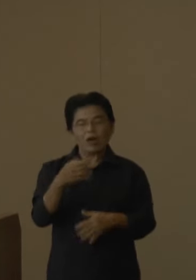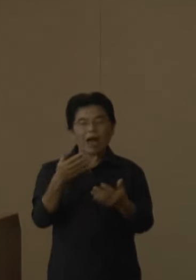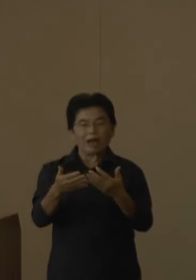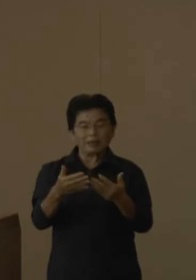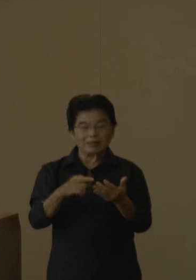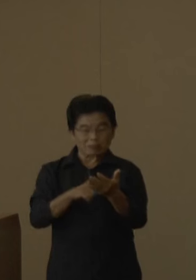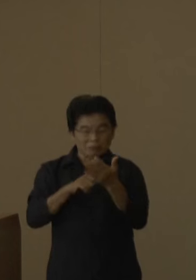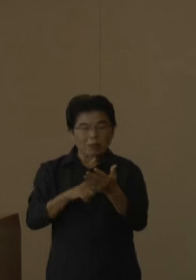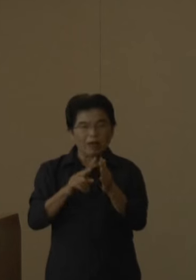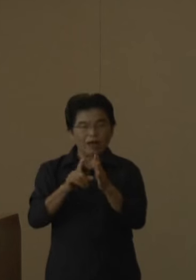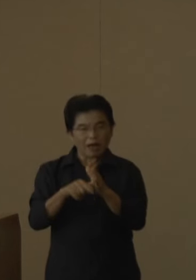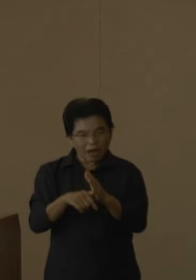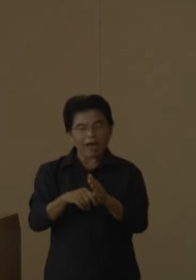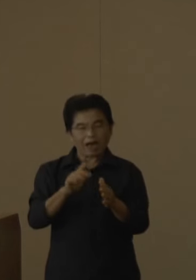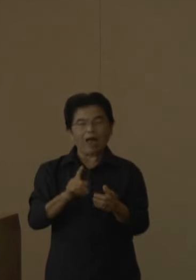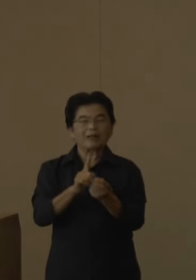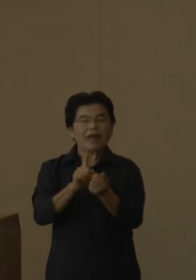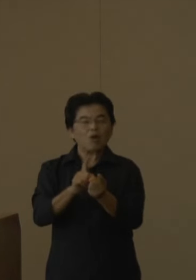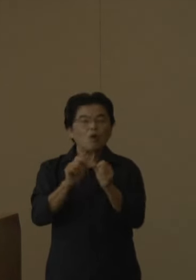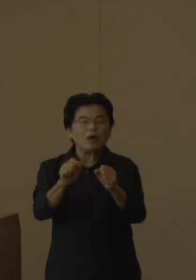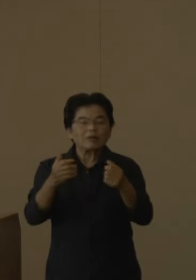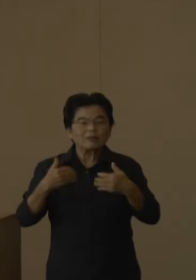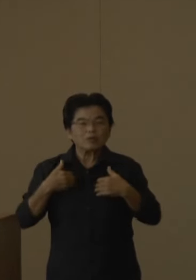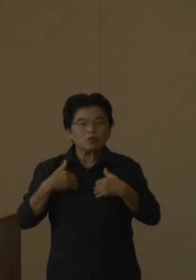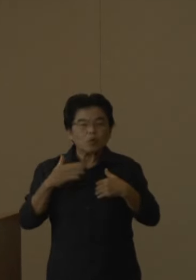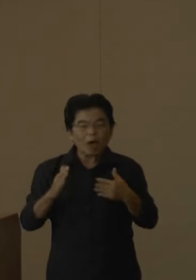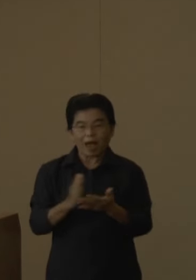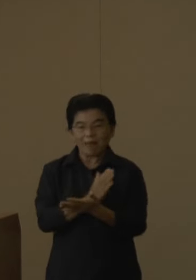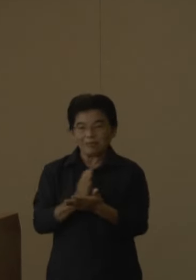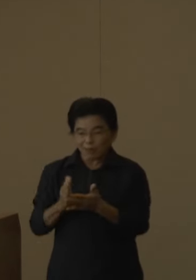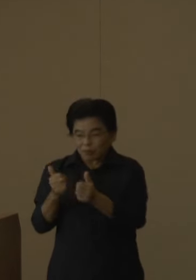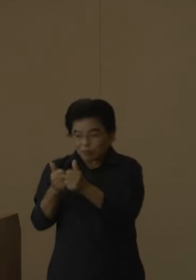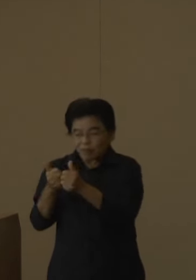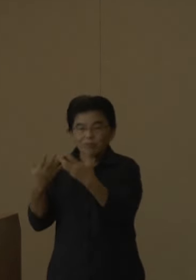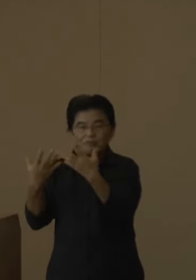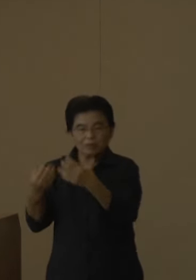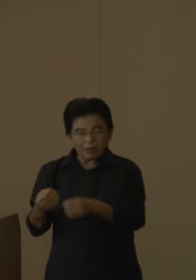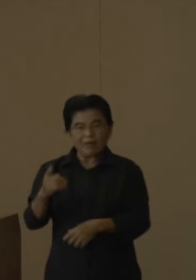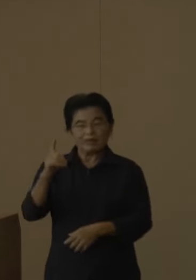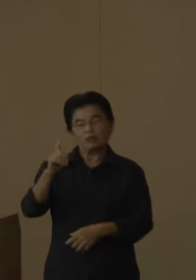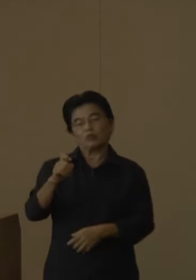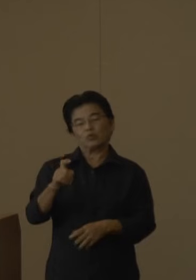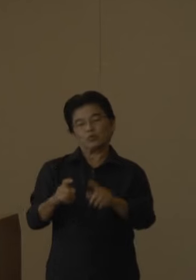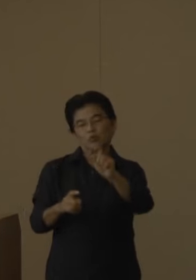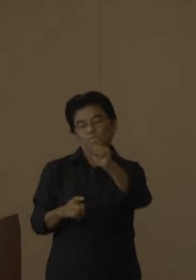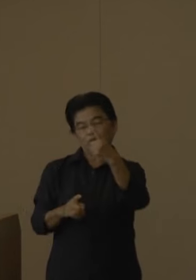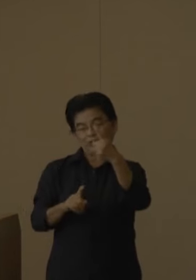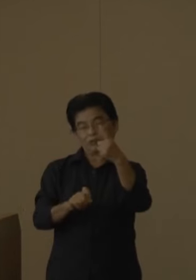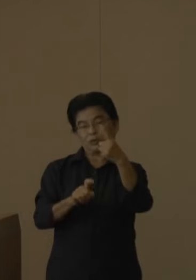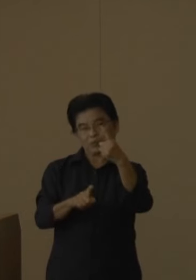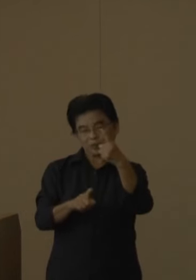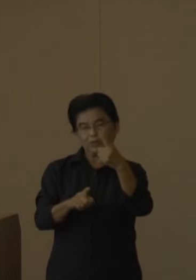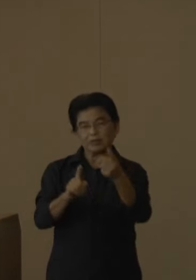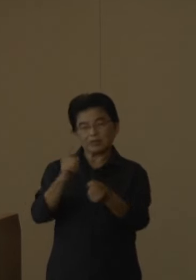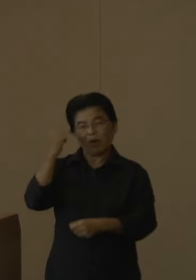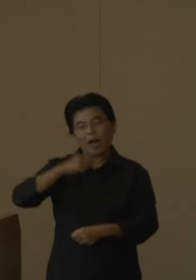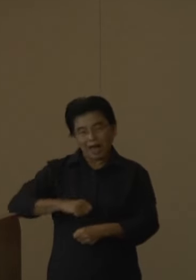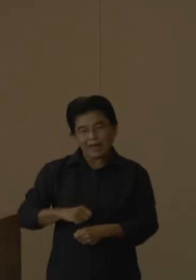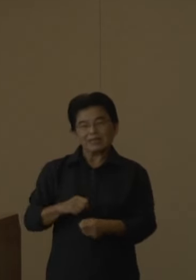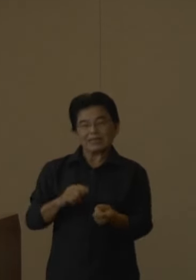から、全庁的に対応する必要があるということを判断したために、11日の朝、沖縄県災害対策本部を設置